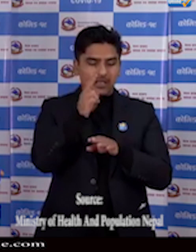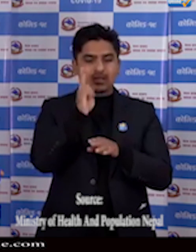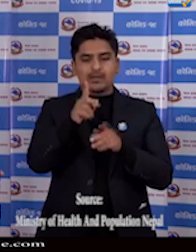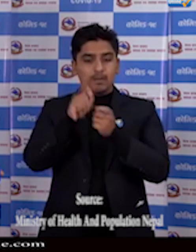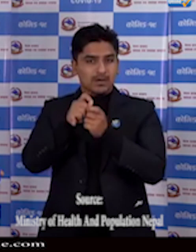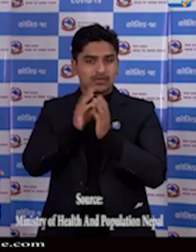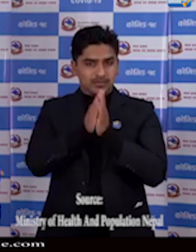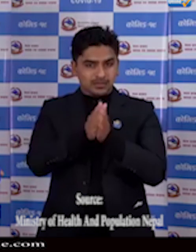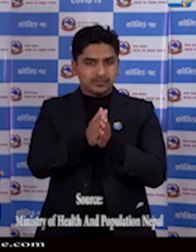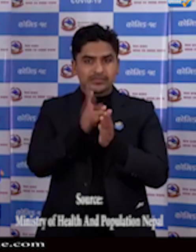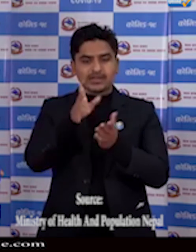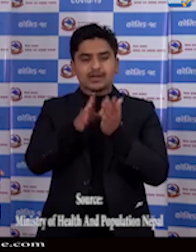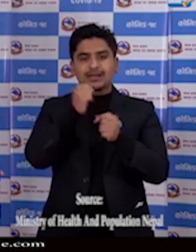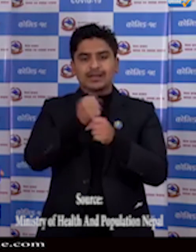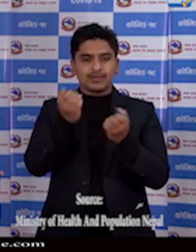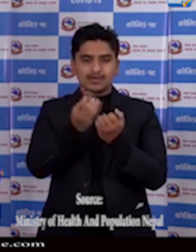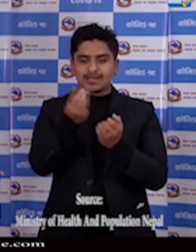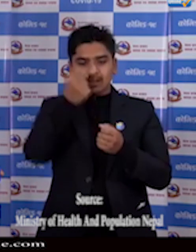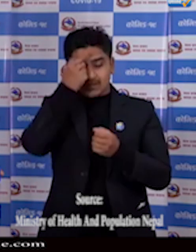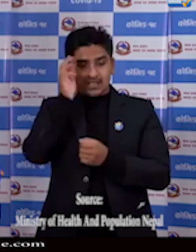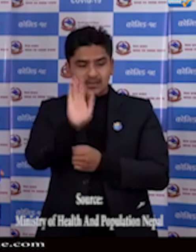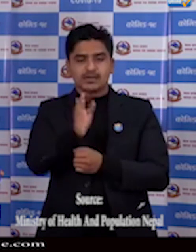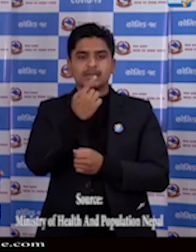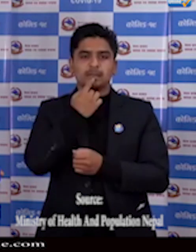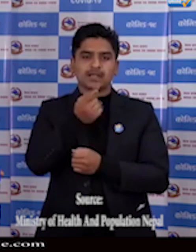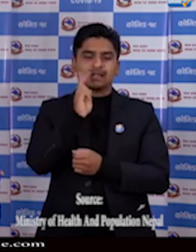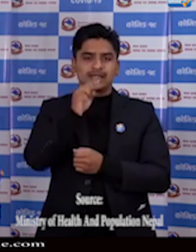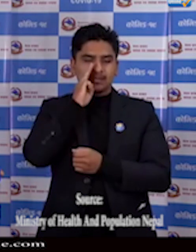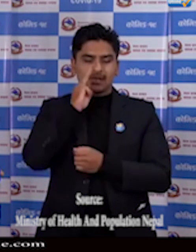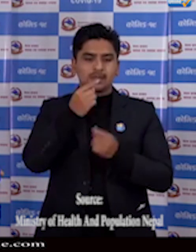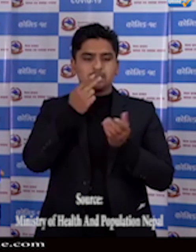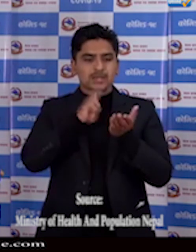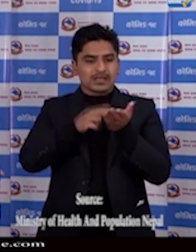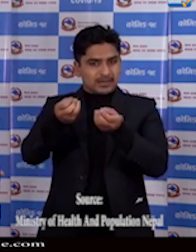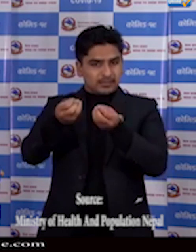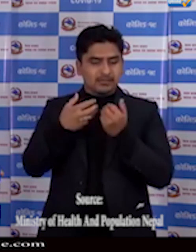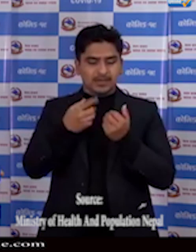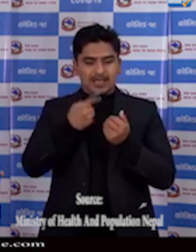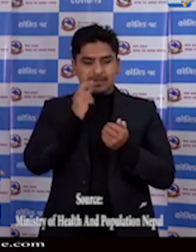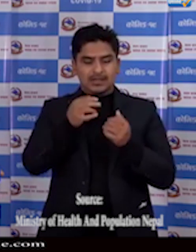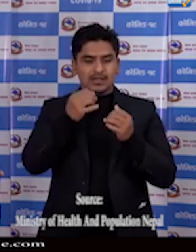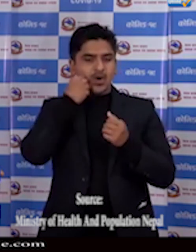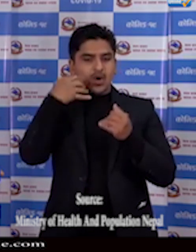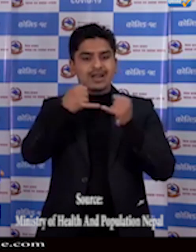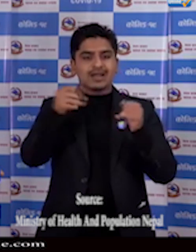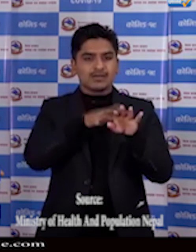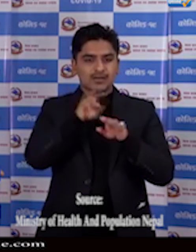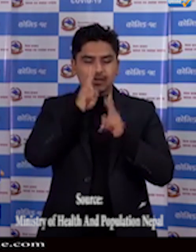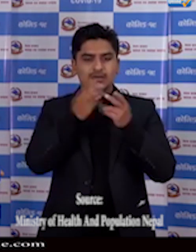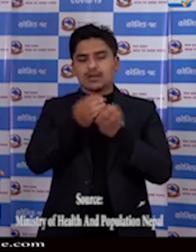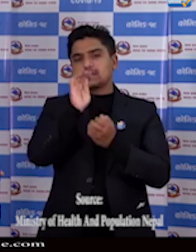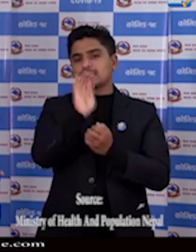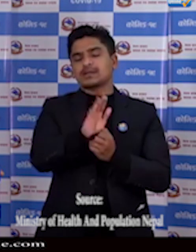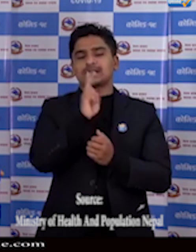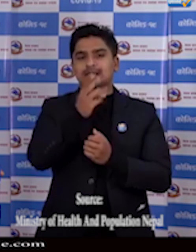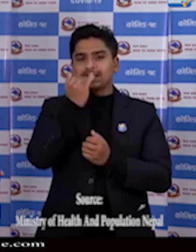बनाउनुहोस् र त्यसबाट काम गर्नुहोस् र केही समस्या छ भने त्यसमा चाहिँ पत्राचार गरेर हामीले वा यो हटलाइनहरूमा कुरा पनि गर्न